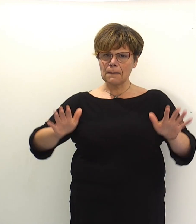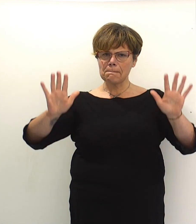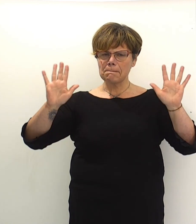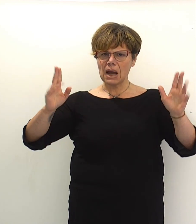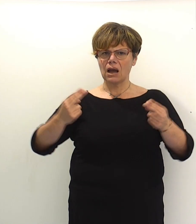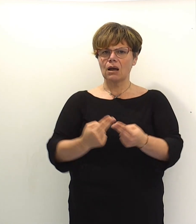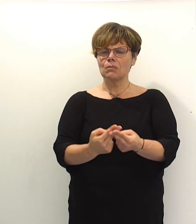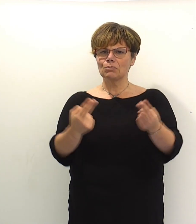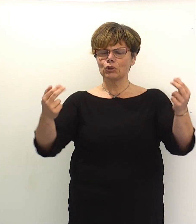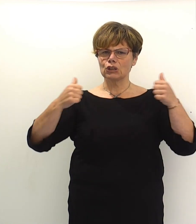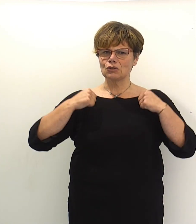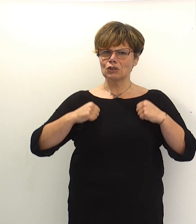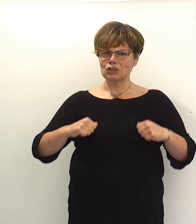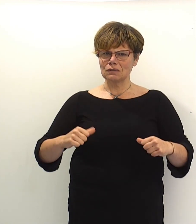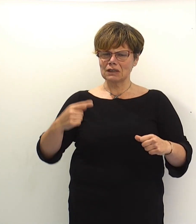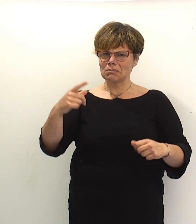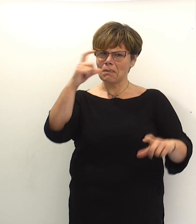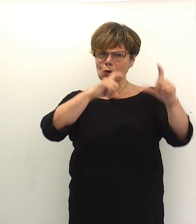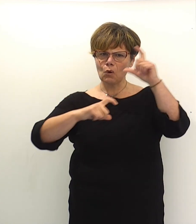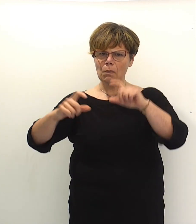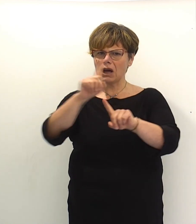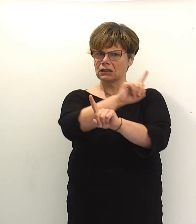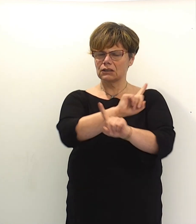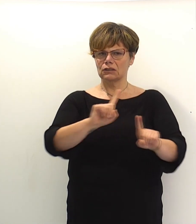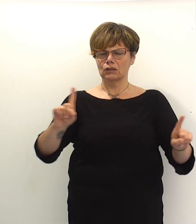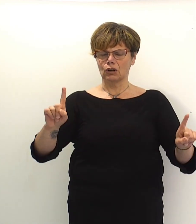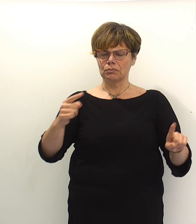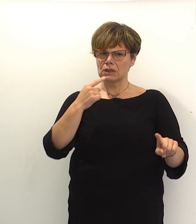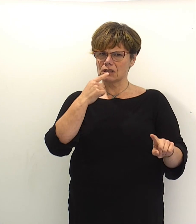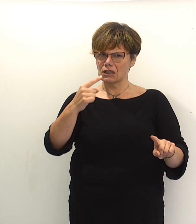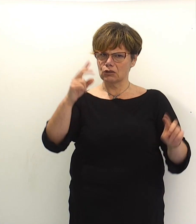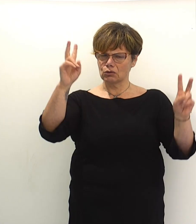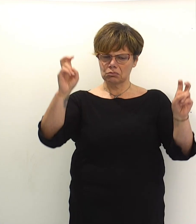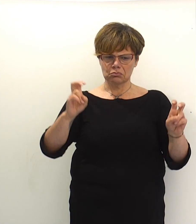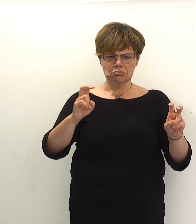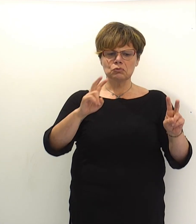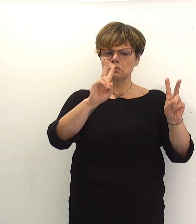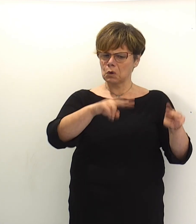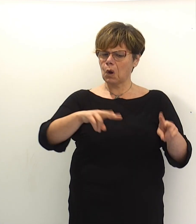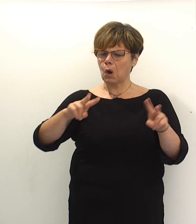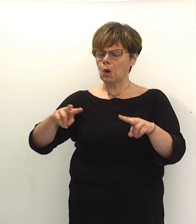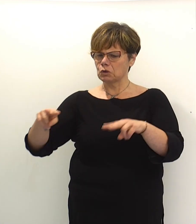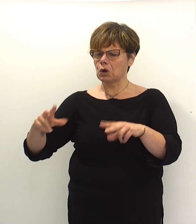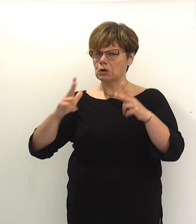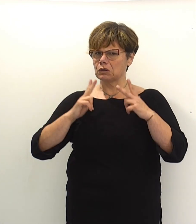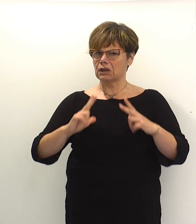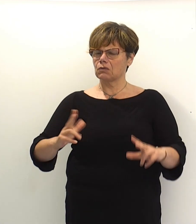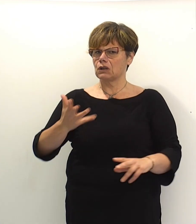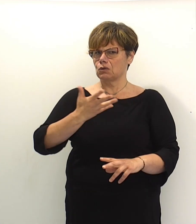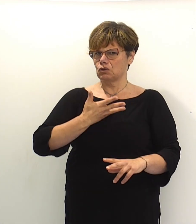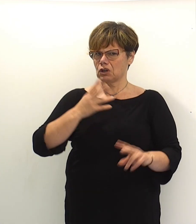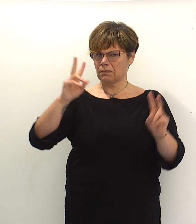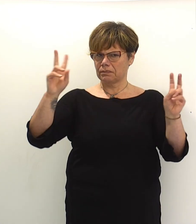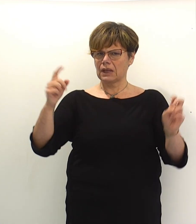la protezione civile. Tutto sotto controllo, ribadiscono